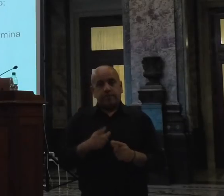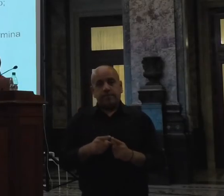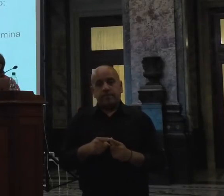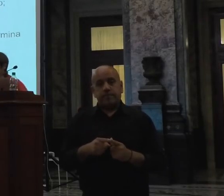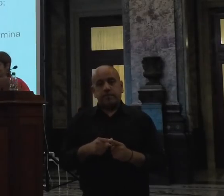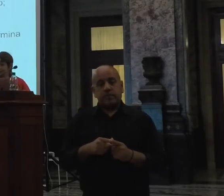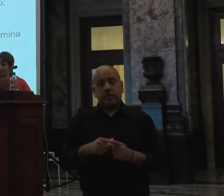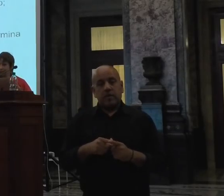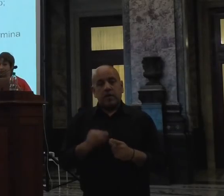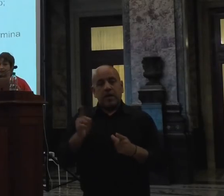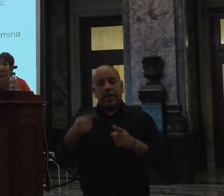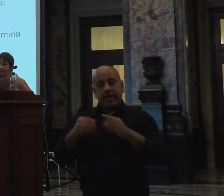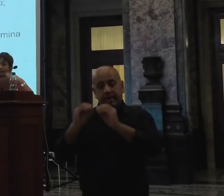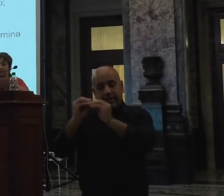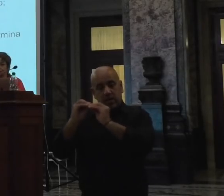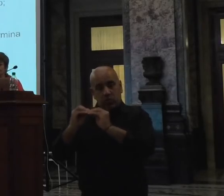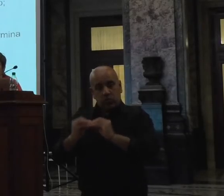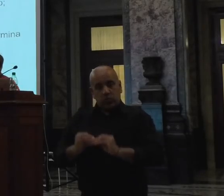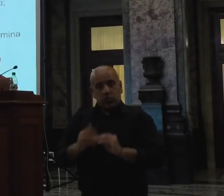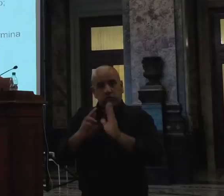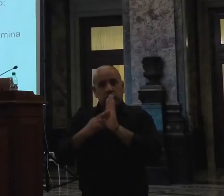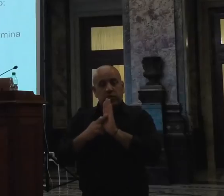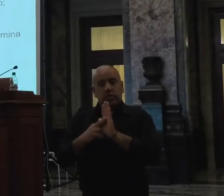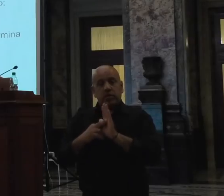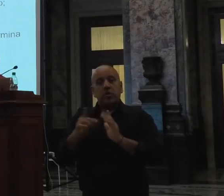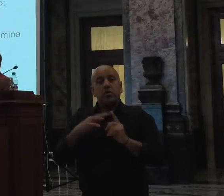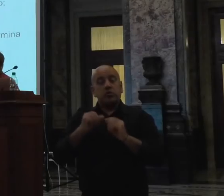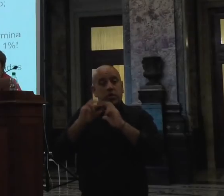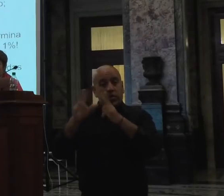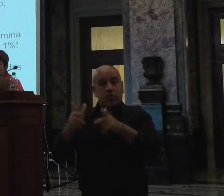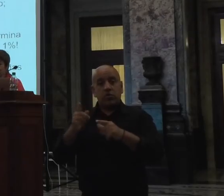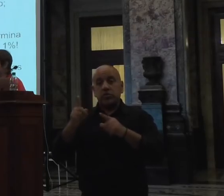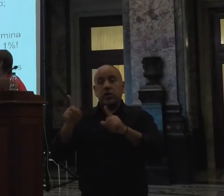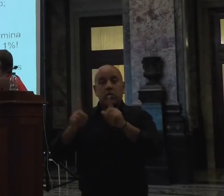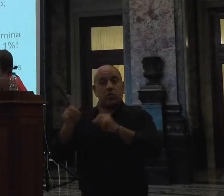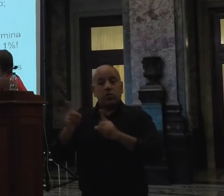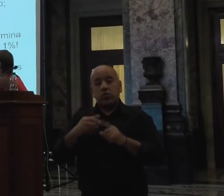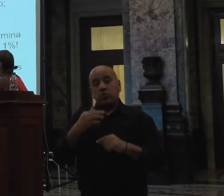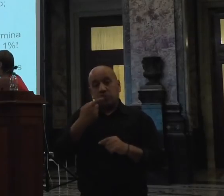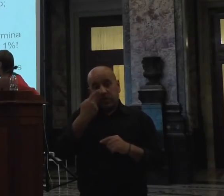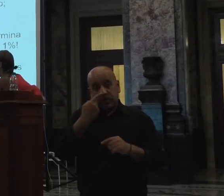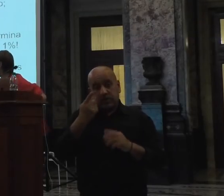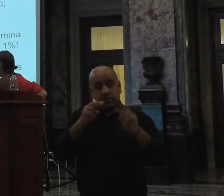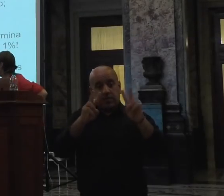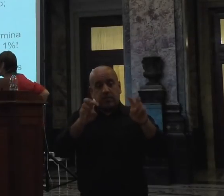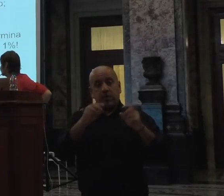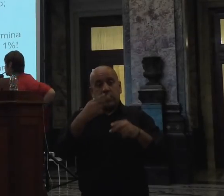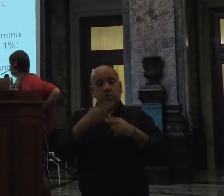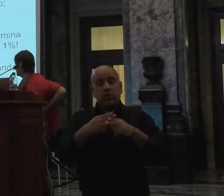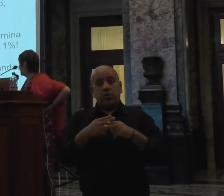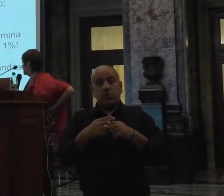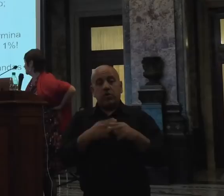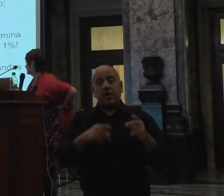el cómputo es impresionante y es un paper que les recomiendo si alguien tiene interés en este tema. Se llama el